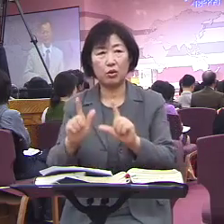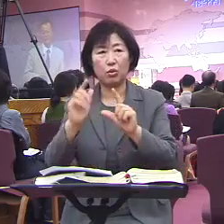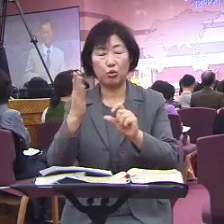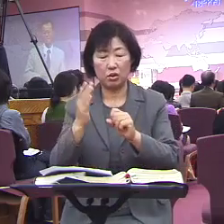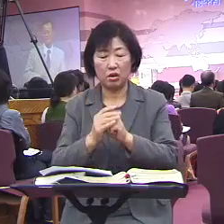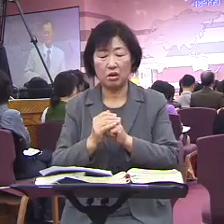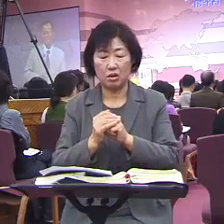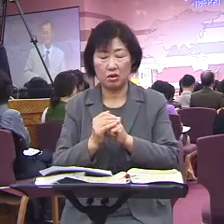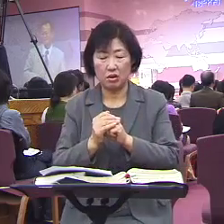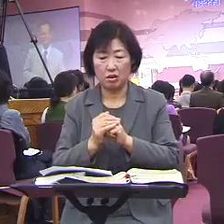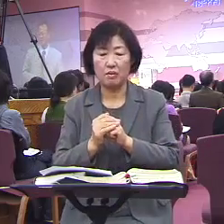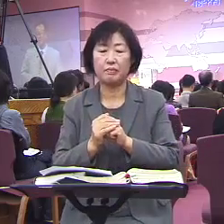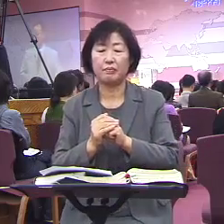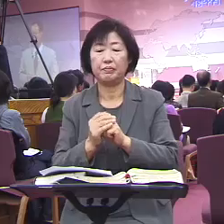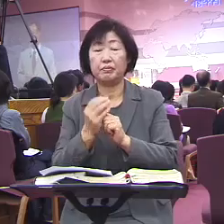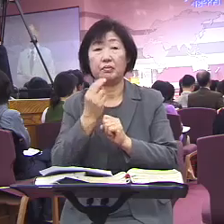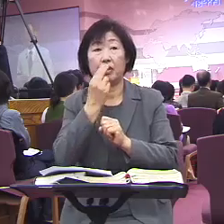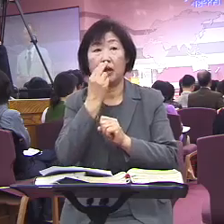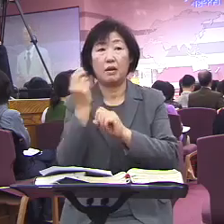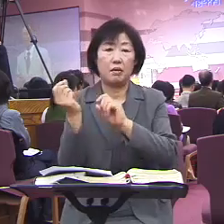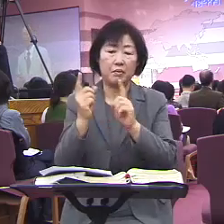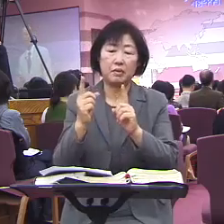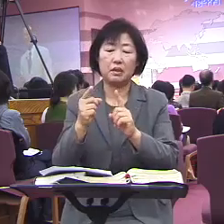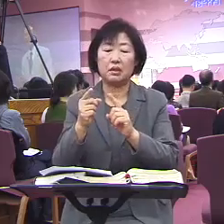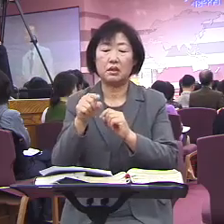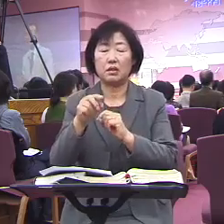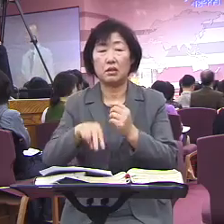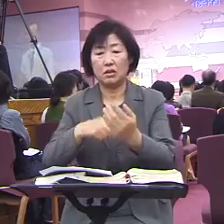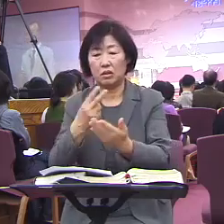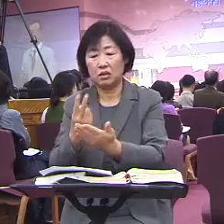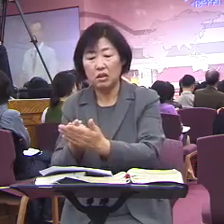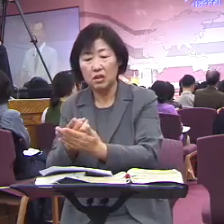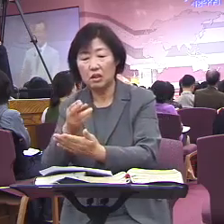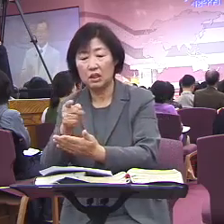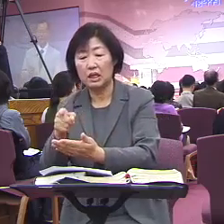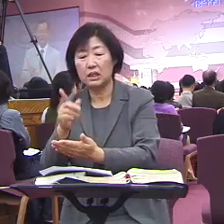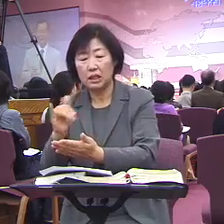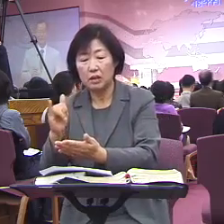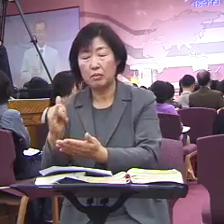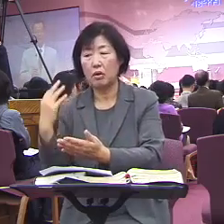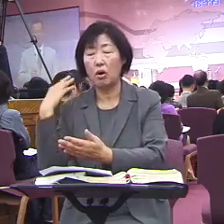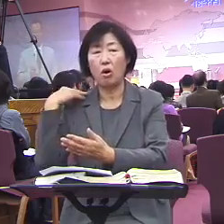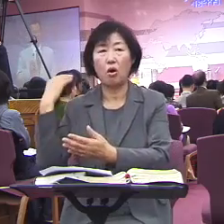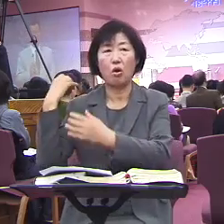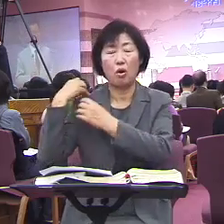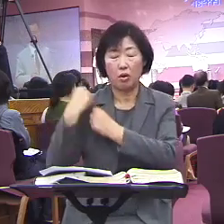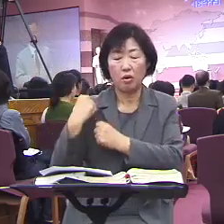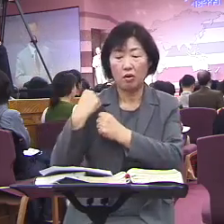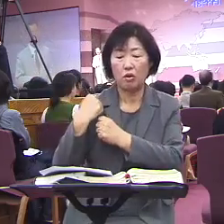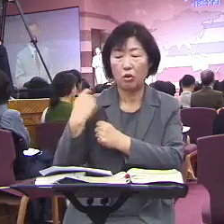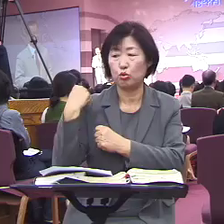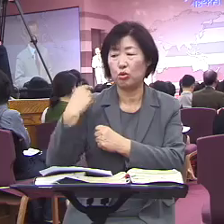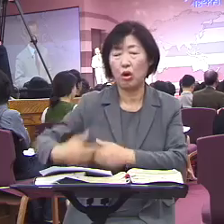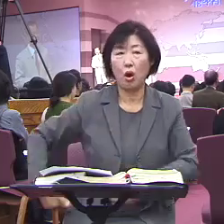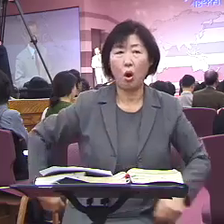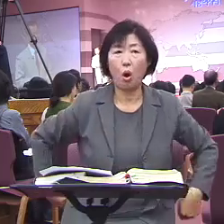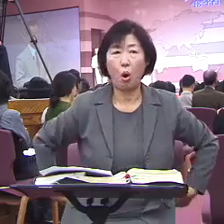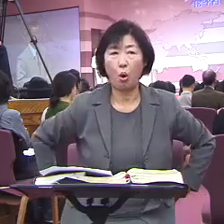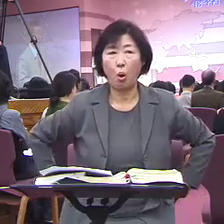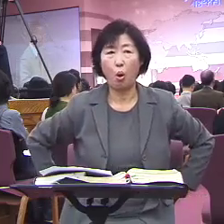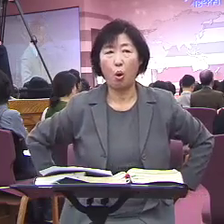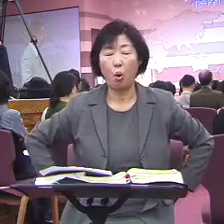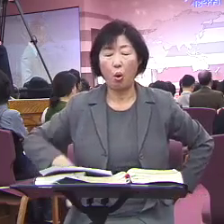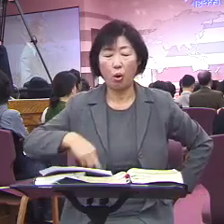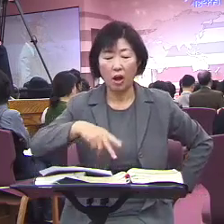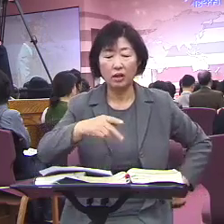됩니다. 쓰러져 있는 한 사람을 어깨에 메고 뒤에 업고 갔기 때문에